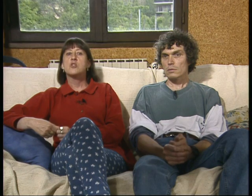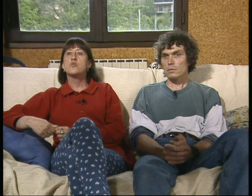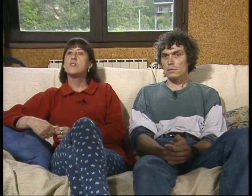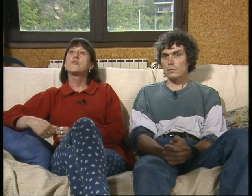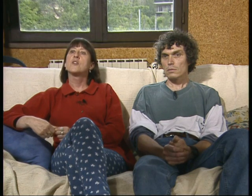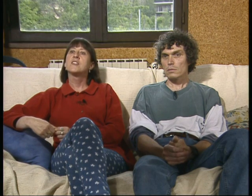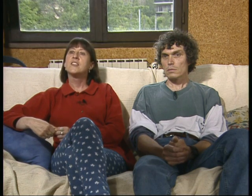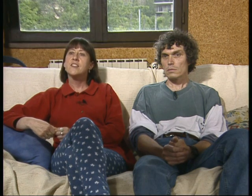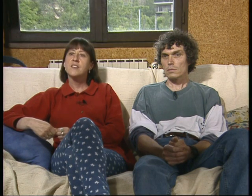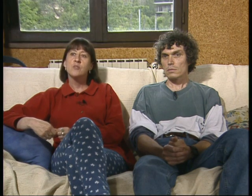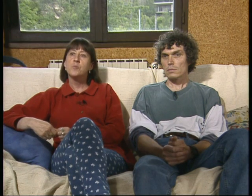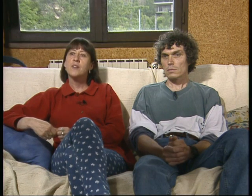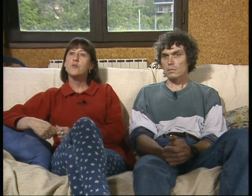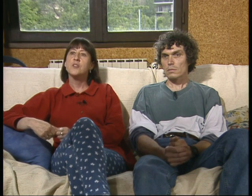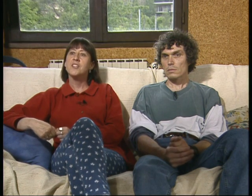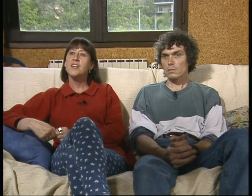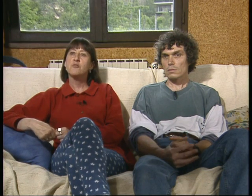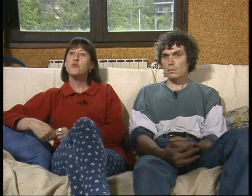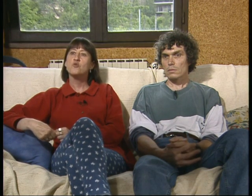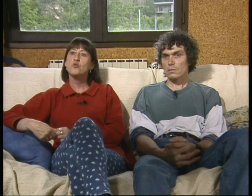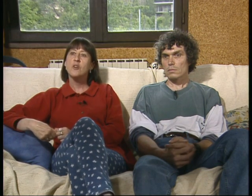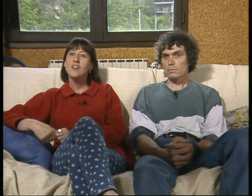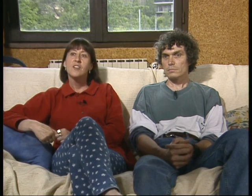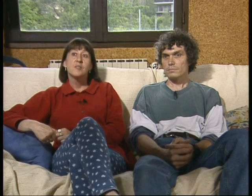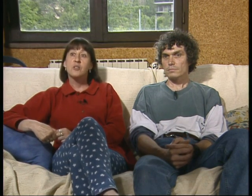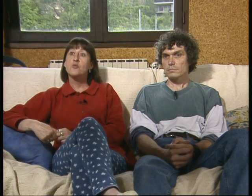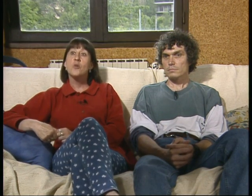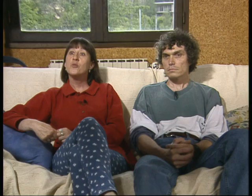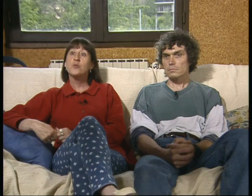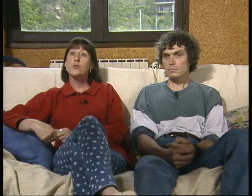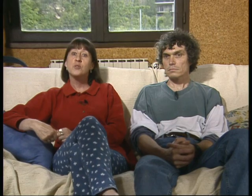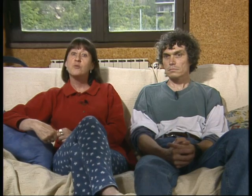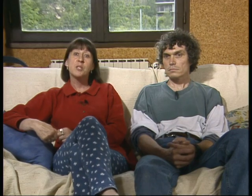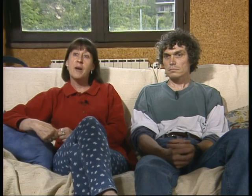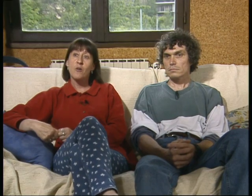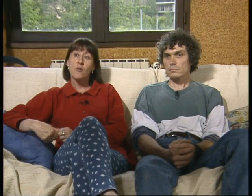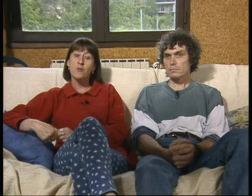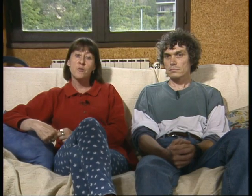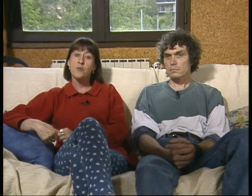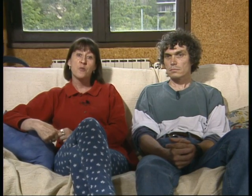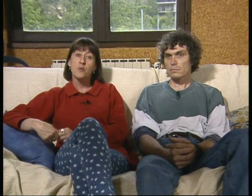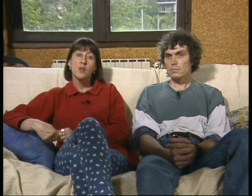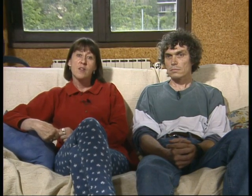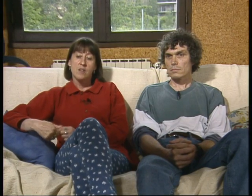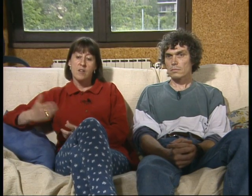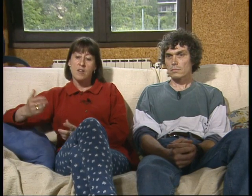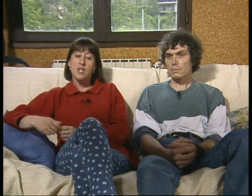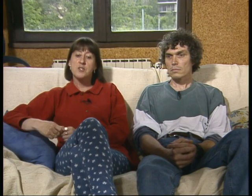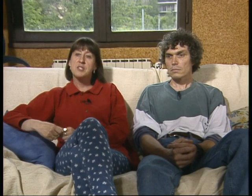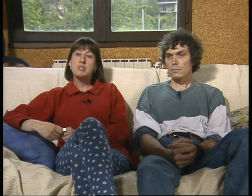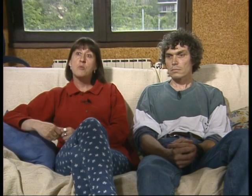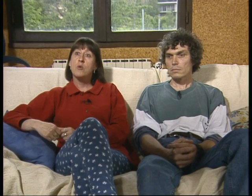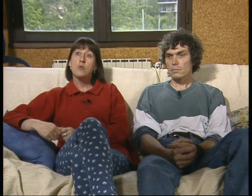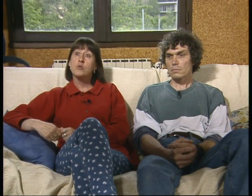oui, que ce soit un enfant intégré ou pas un enfant intégré, un enfant sourd, ça demande au niveau des parents